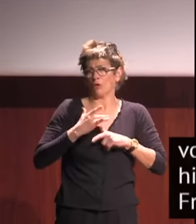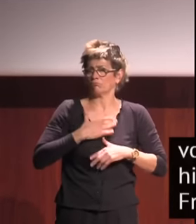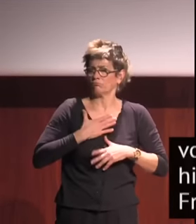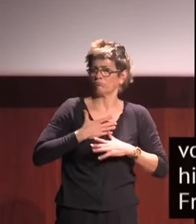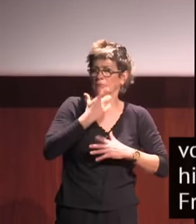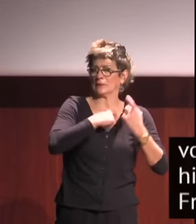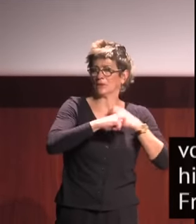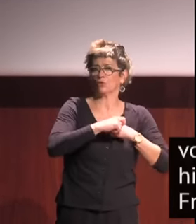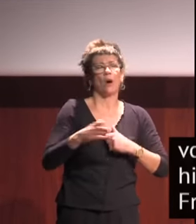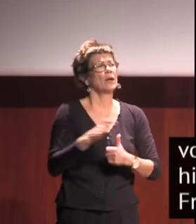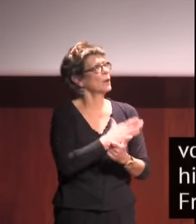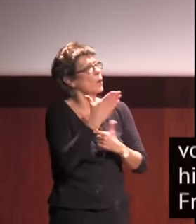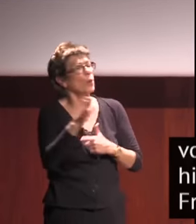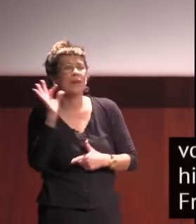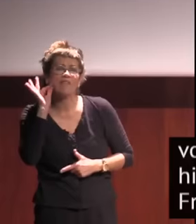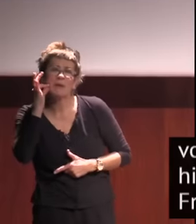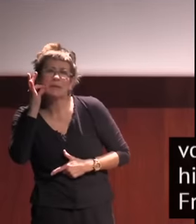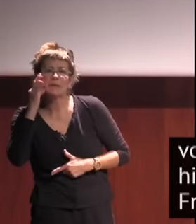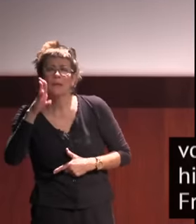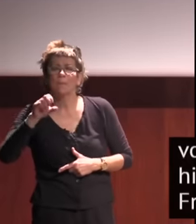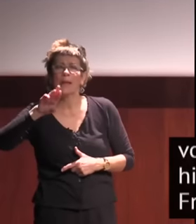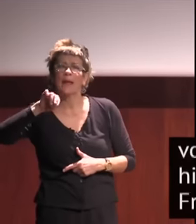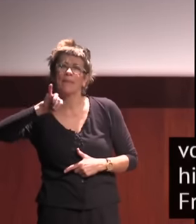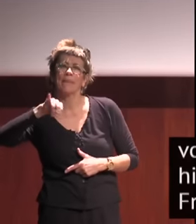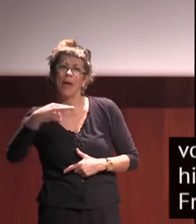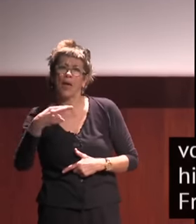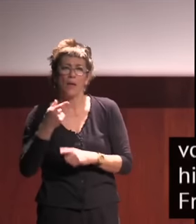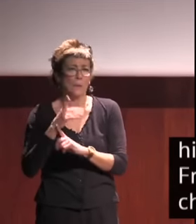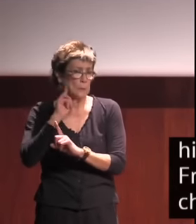chercheur en histoire, Fabrice Bertin. Il est sourd